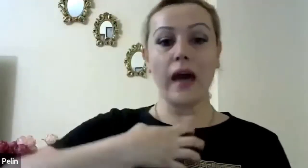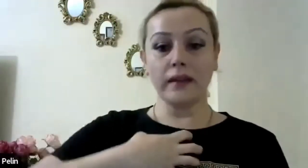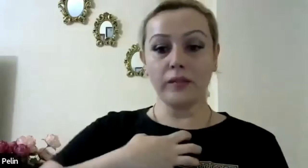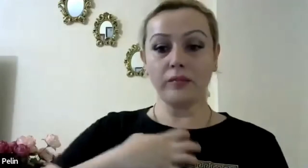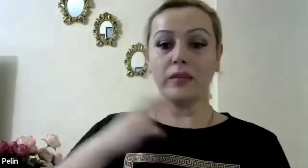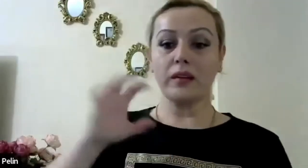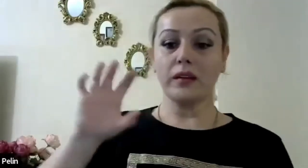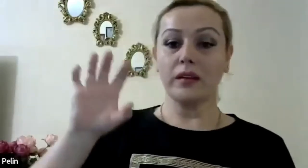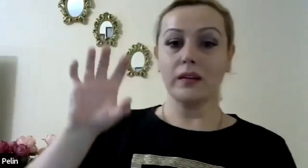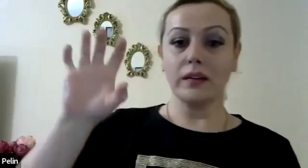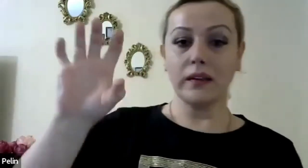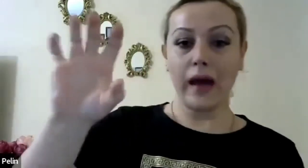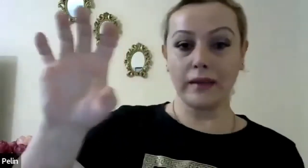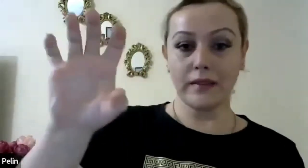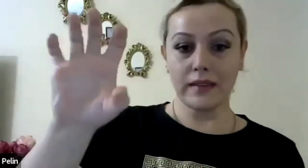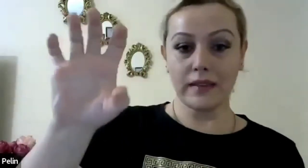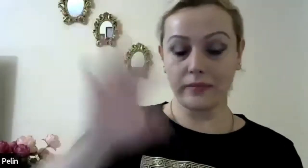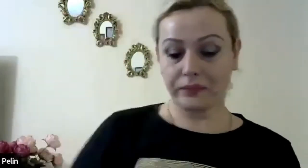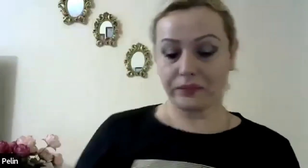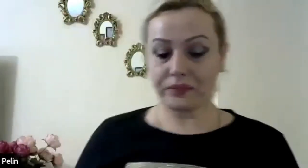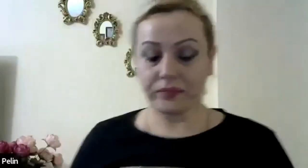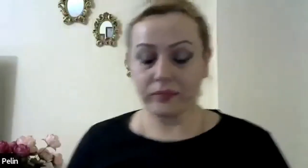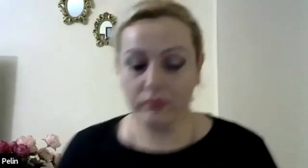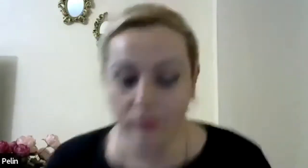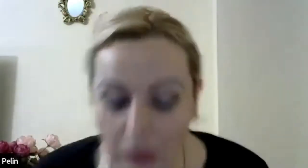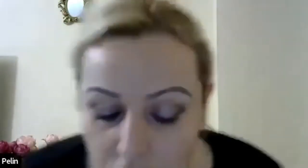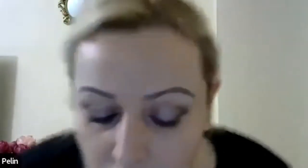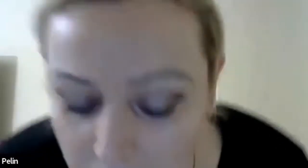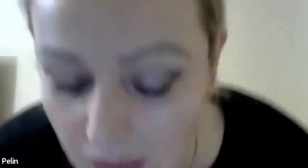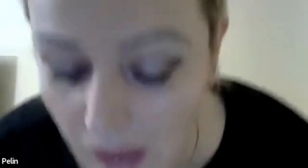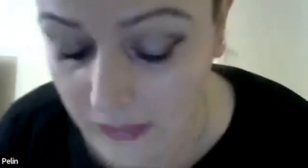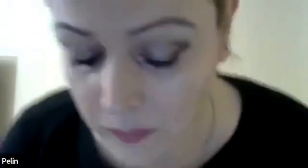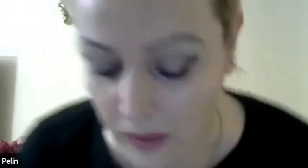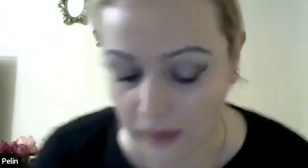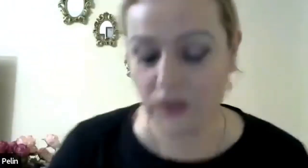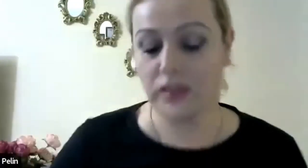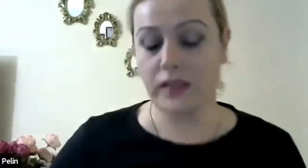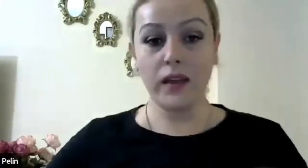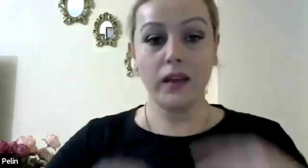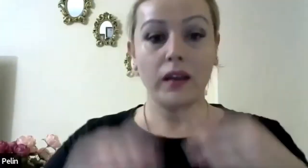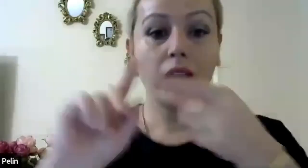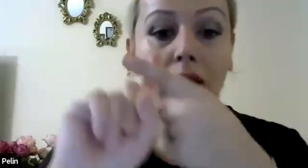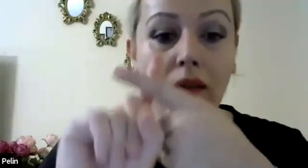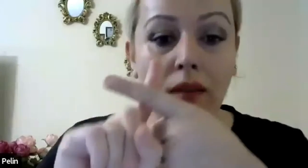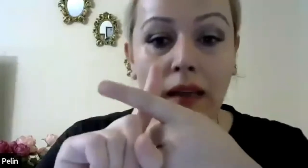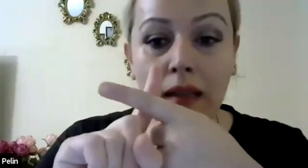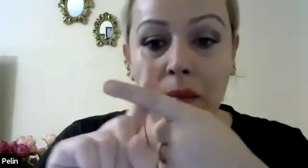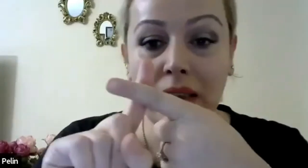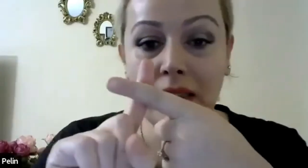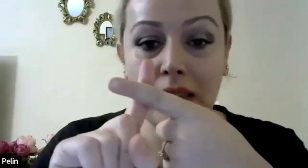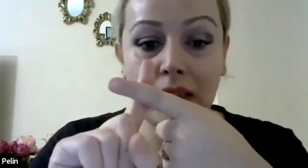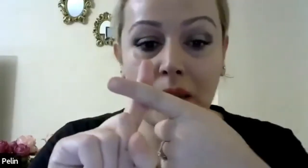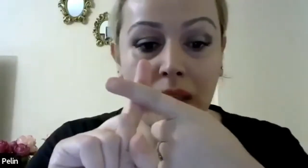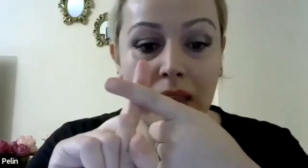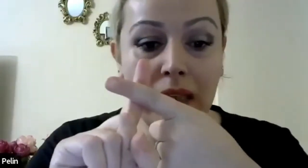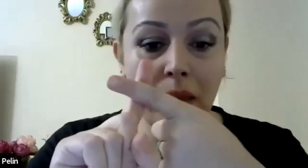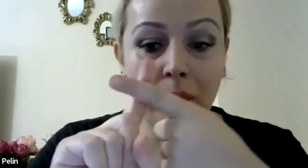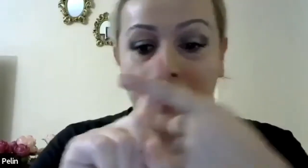Kendim, kendisi. Şimdi geldik bağlaçlara. V demek istediğimde iki elimin